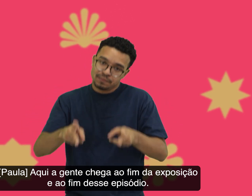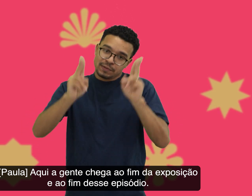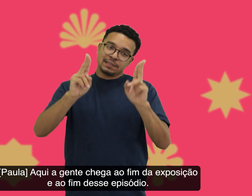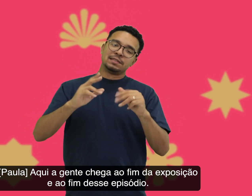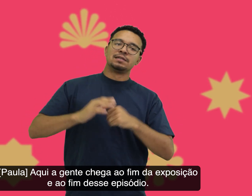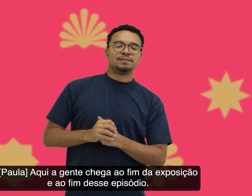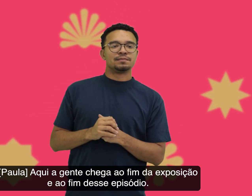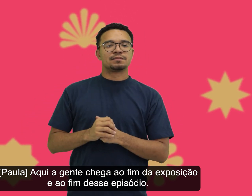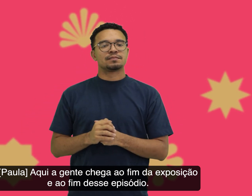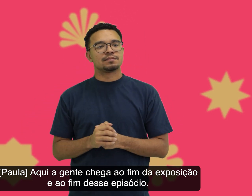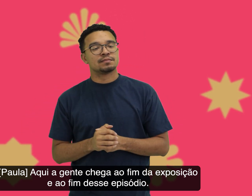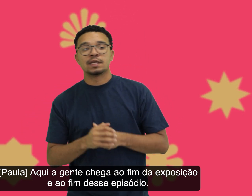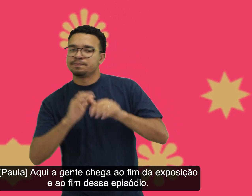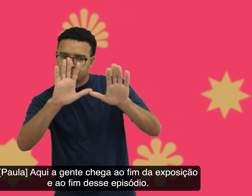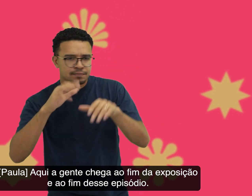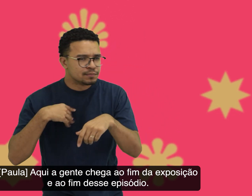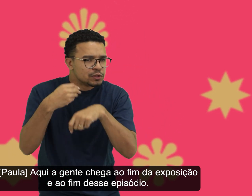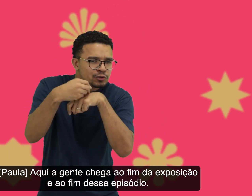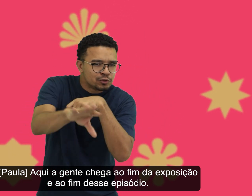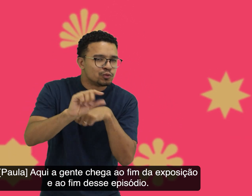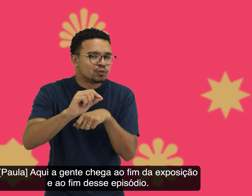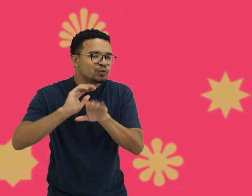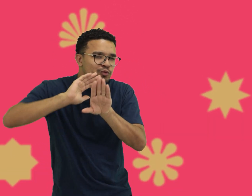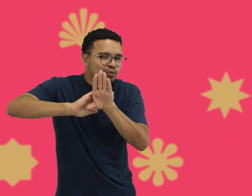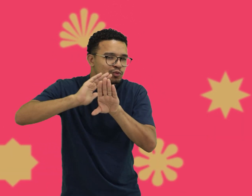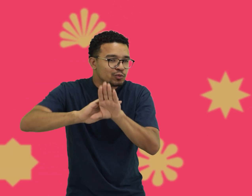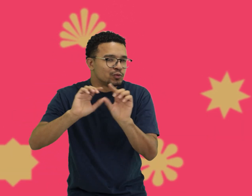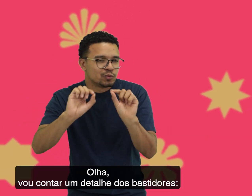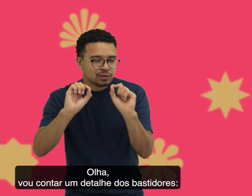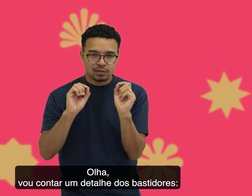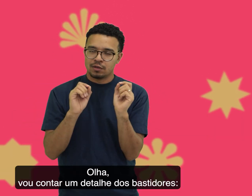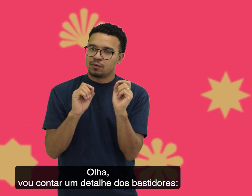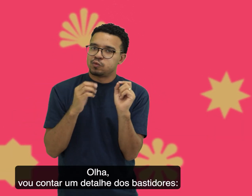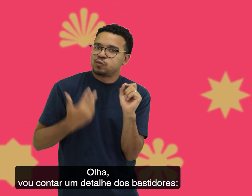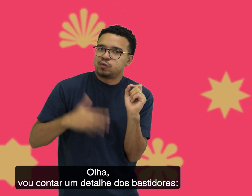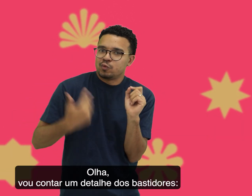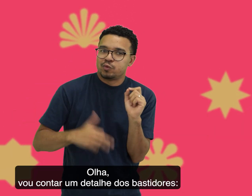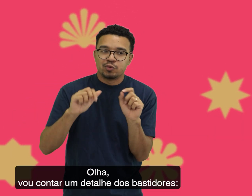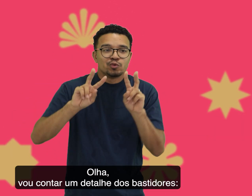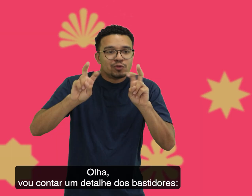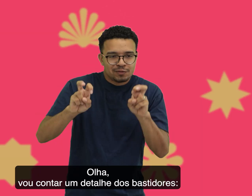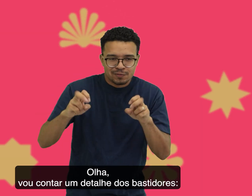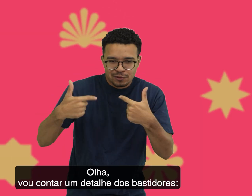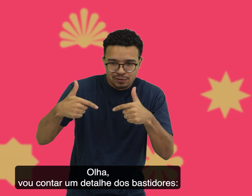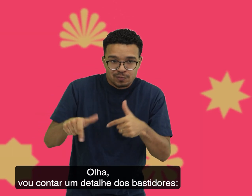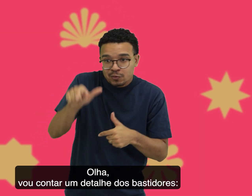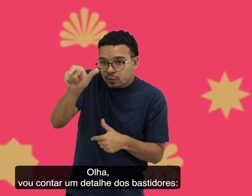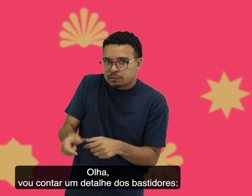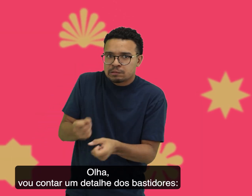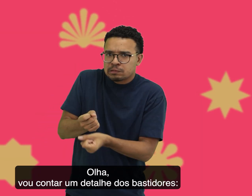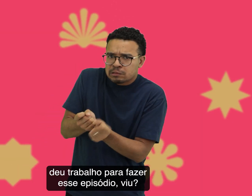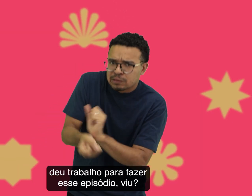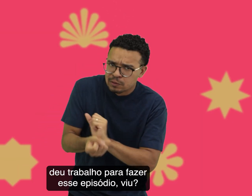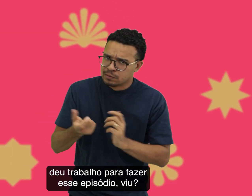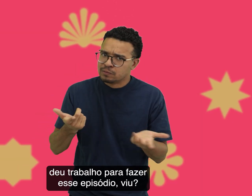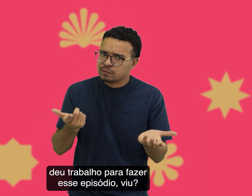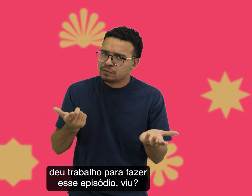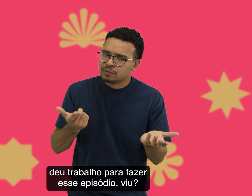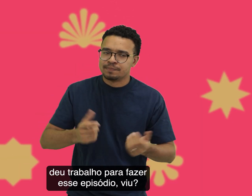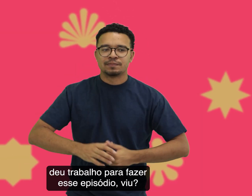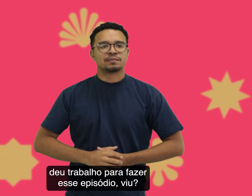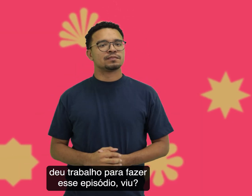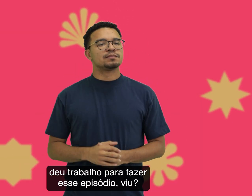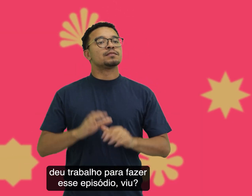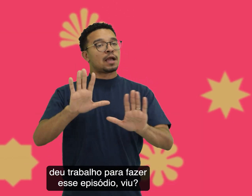Aqui a gente chega ao fim da exposição e ao fim desse episódio. Olha, vou contar um detalhe dos bastidores.